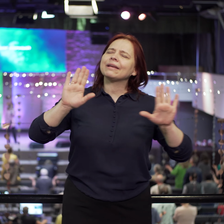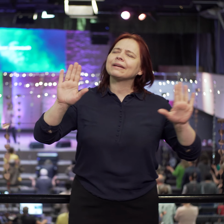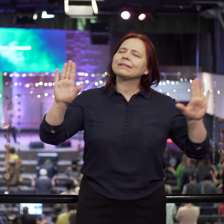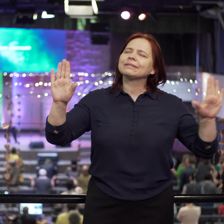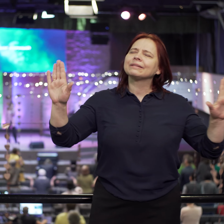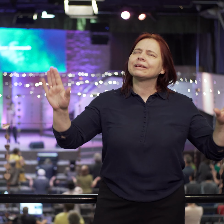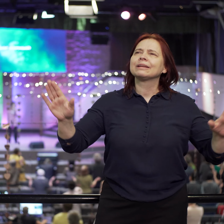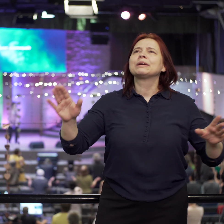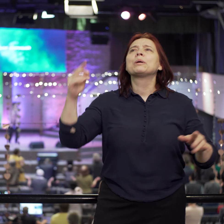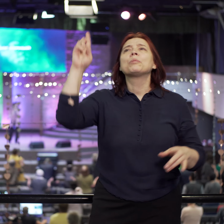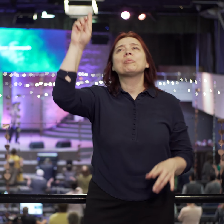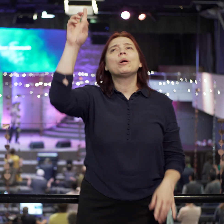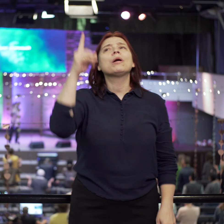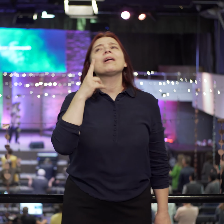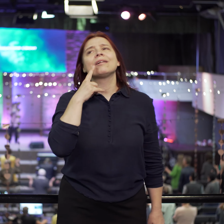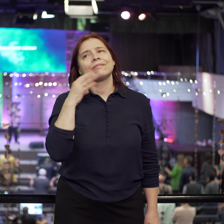неизменный Бог